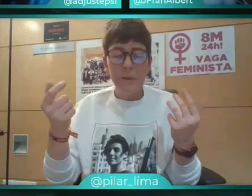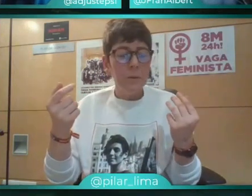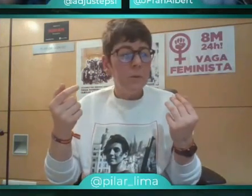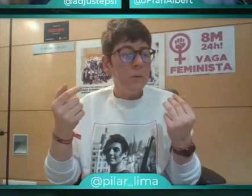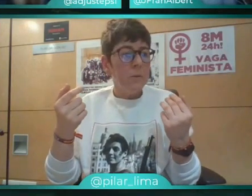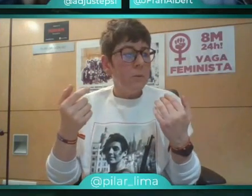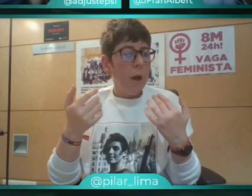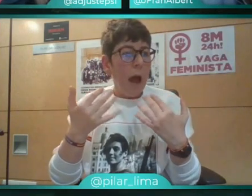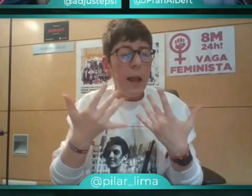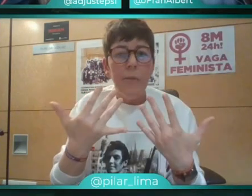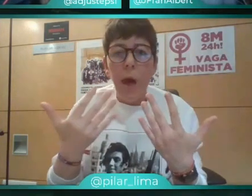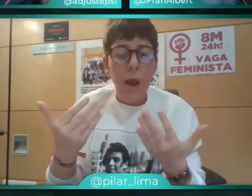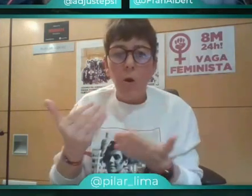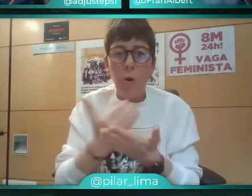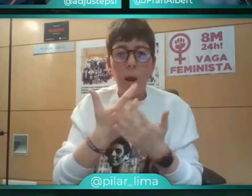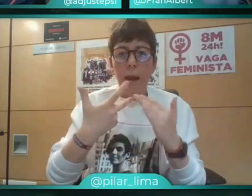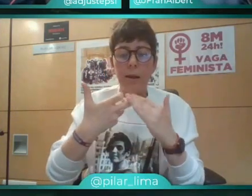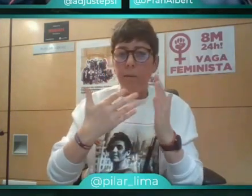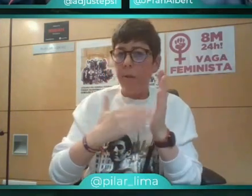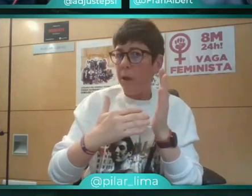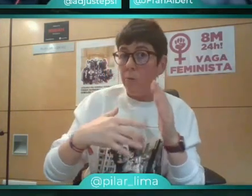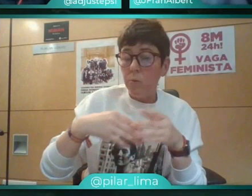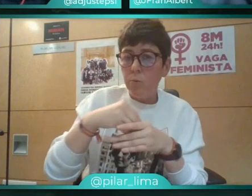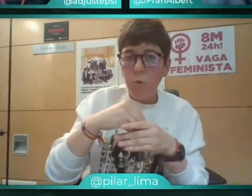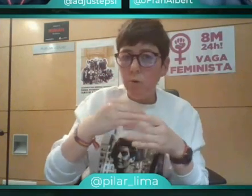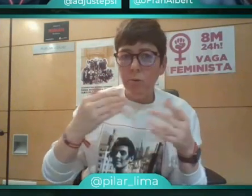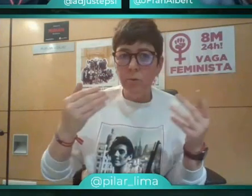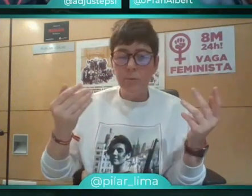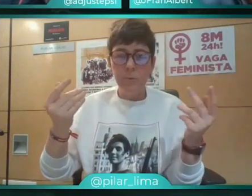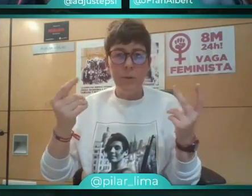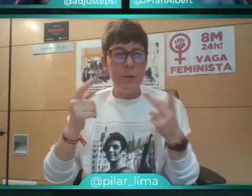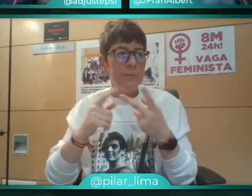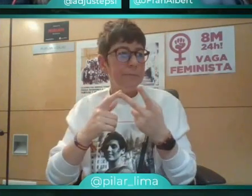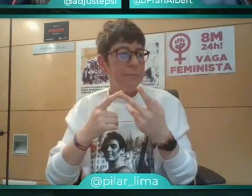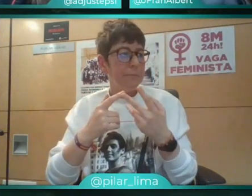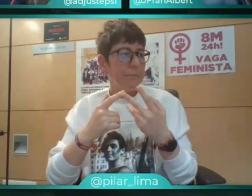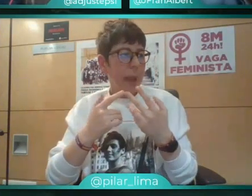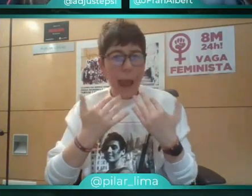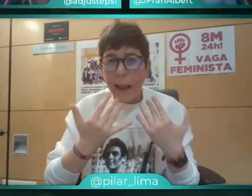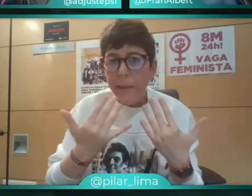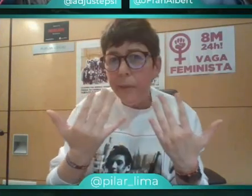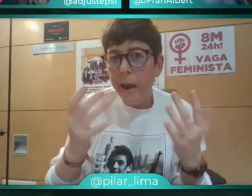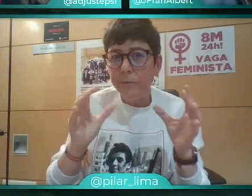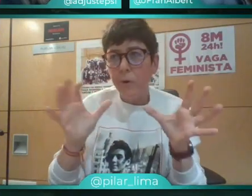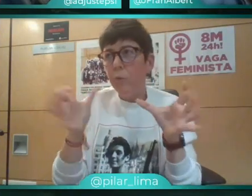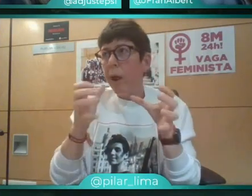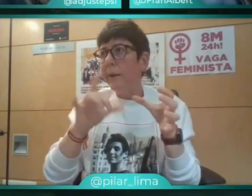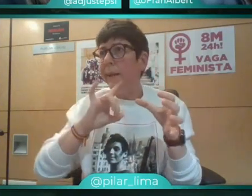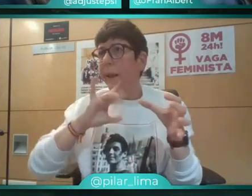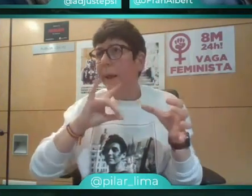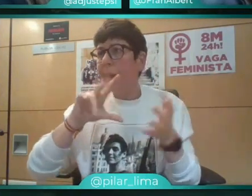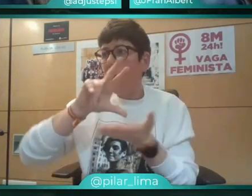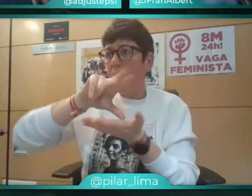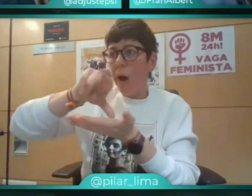a la ciudadanía a las personas agilizar el cobro de la renta valenciana inclusión